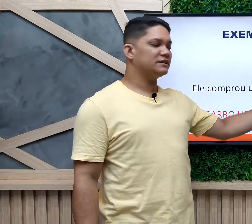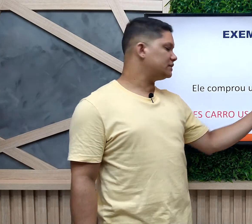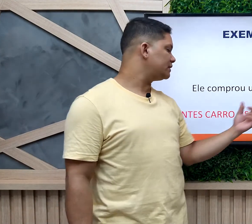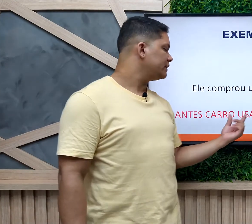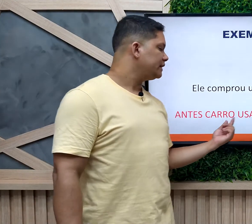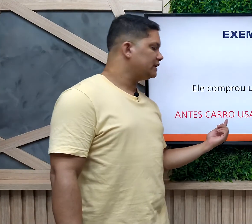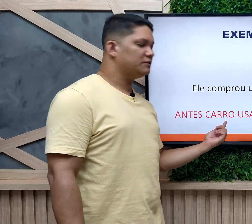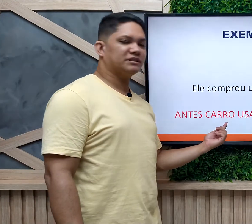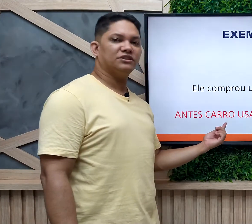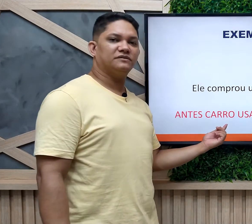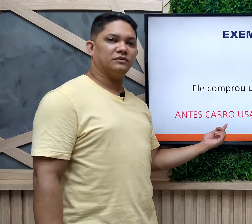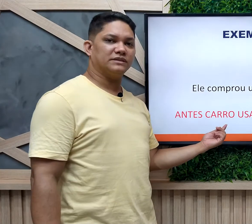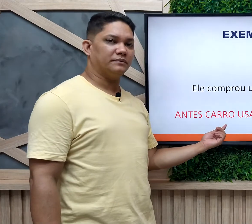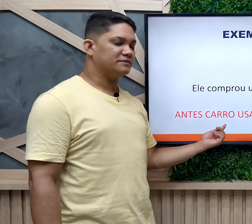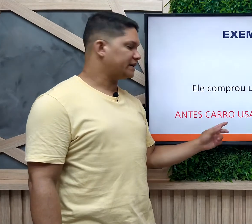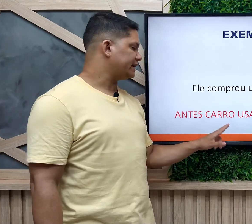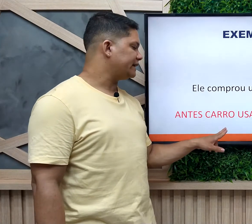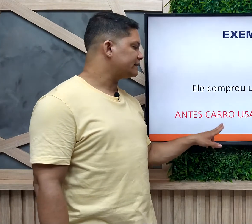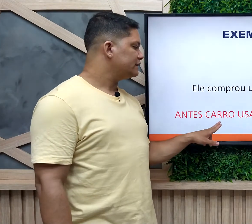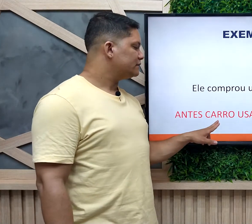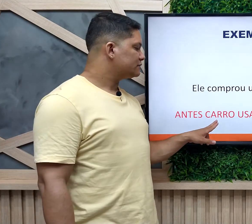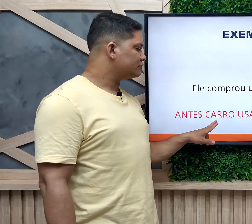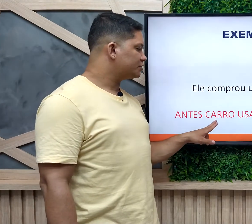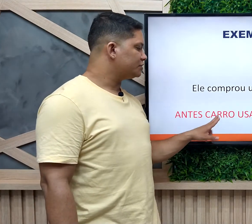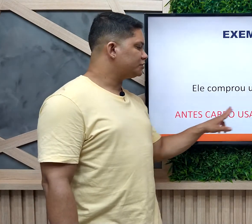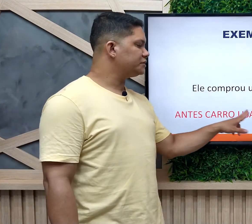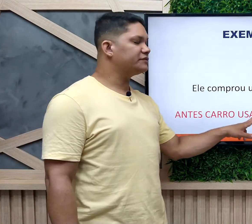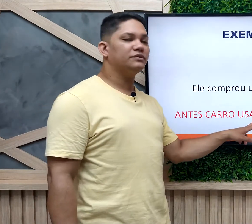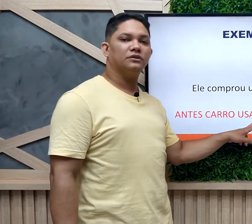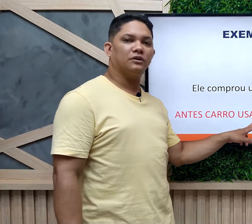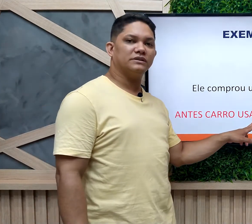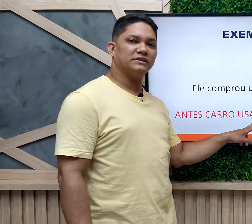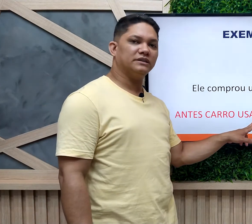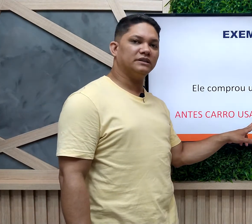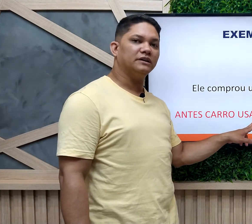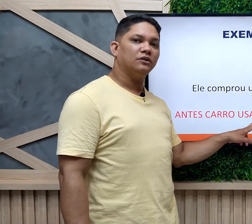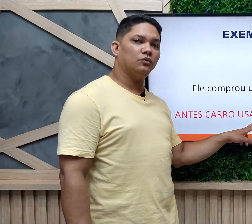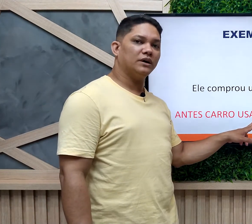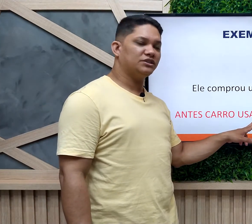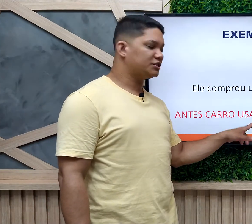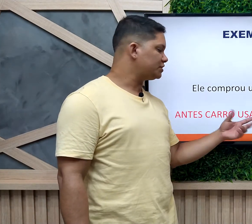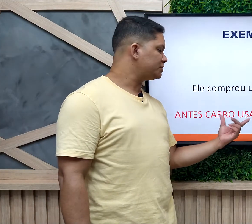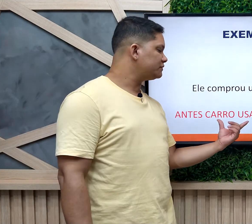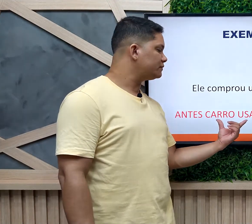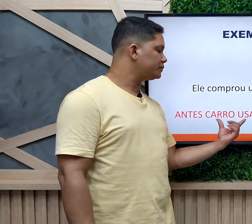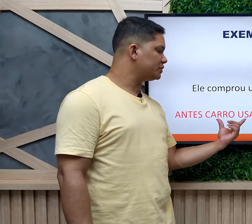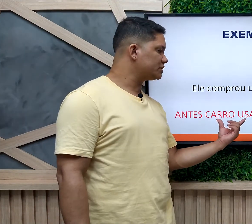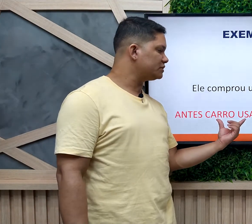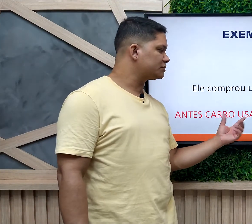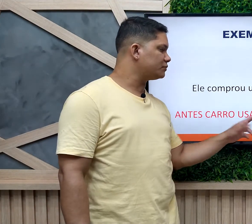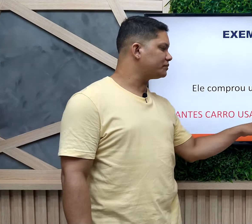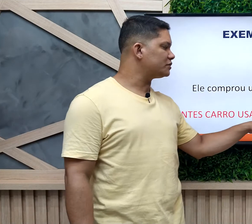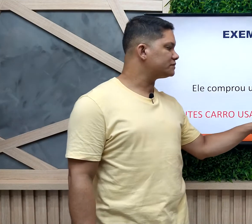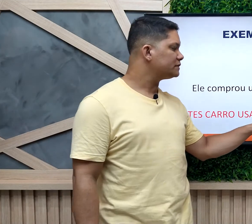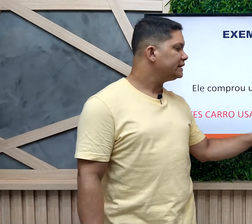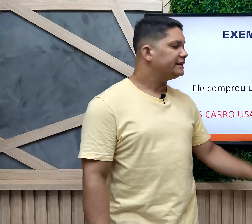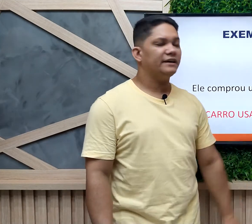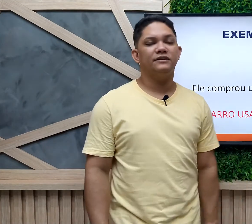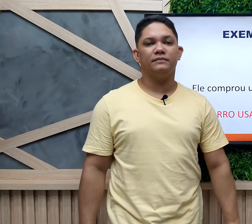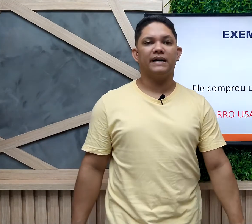seguida, em Libras a gente vai usar a mesma regra, substantivo, logo em seguida o adjetivo, por isso eles estão próximos, e a gente marca